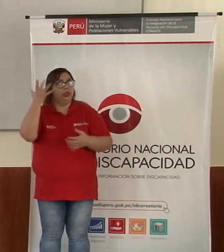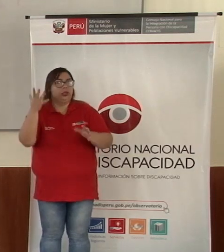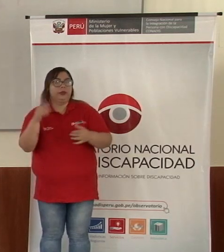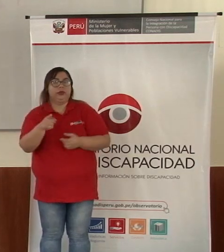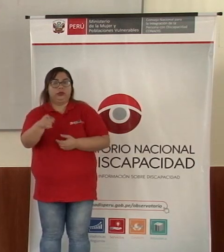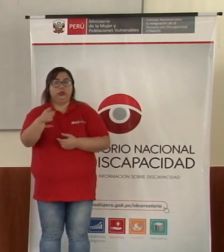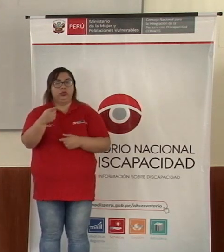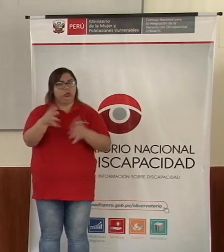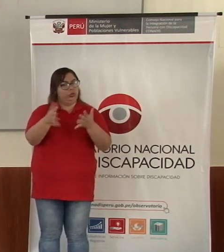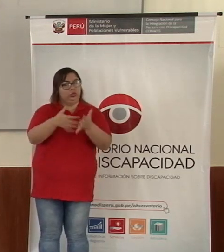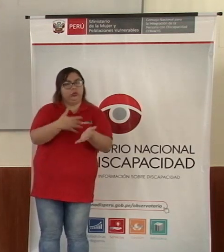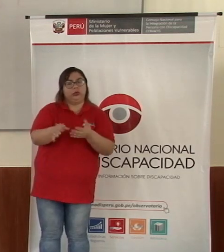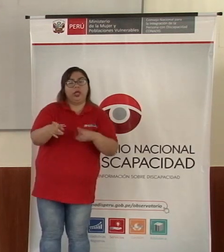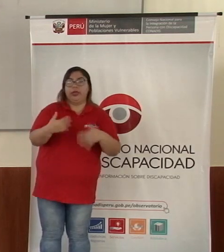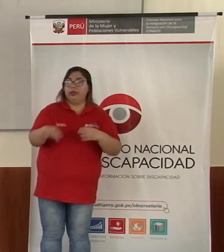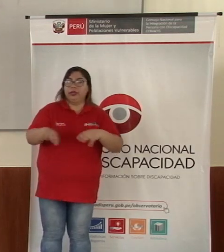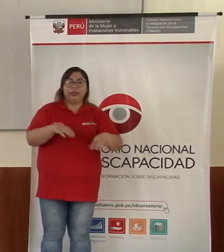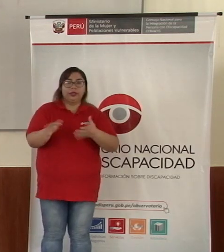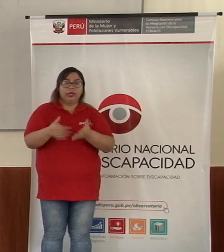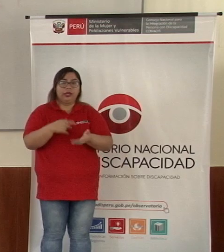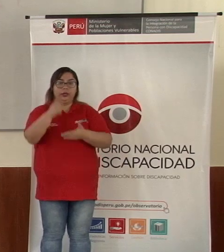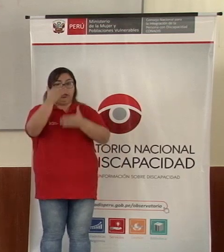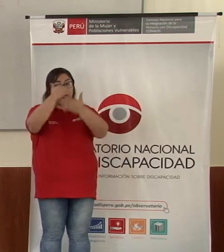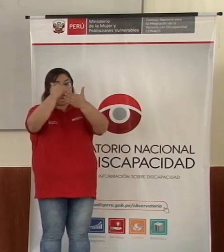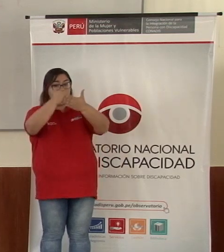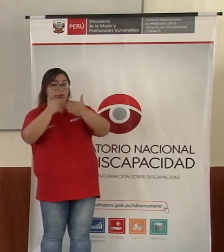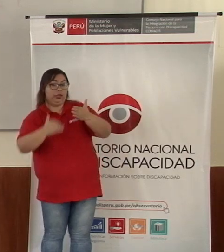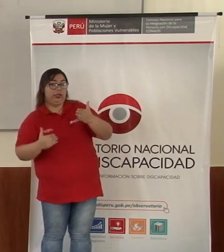no podías hacer nada. Y tenía una lista.